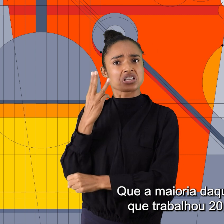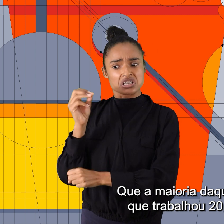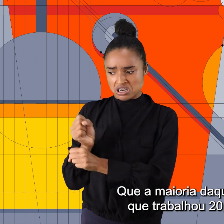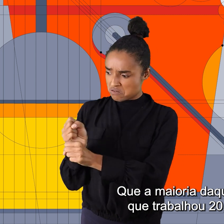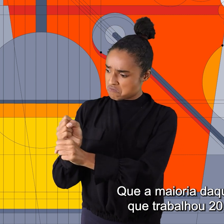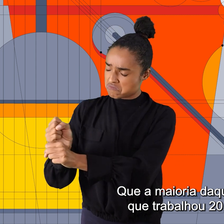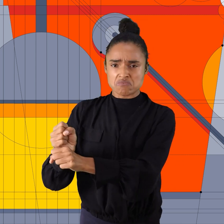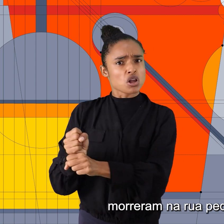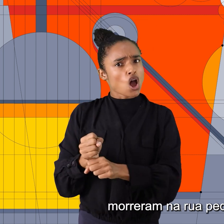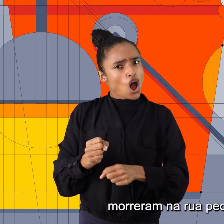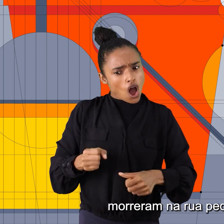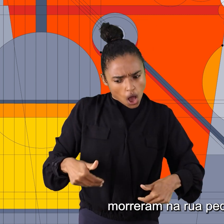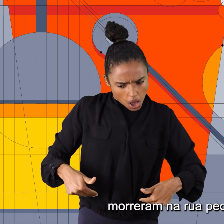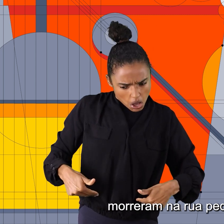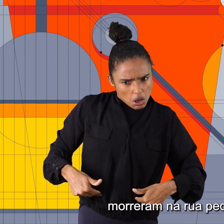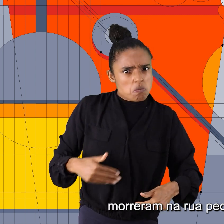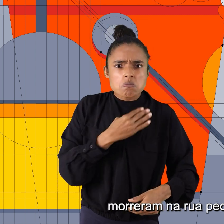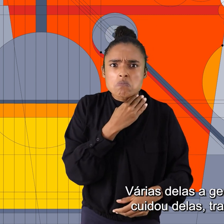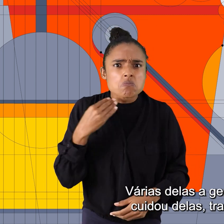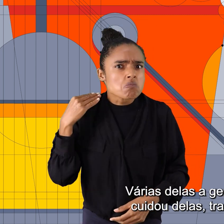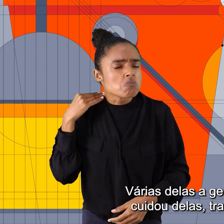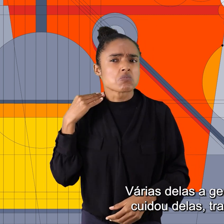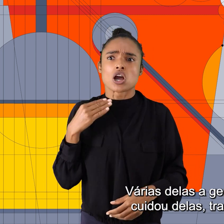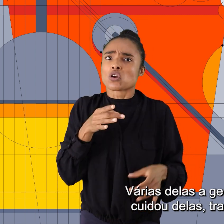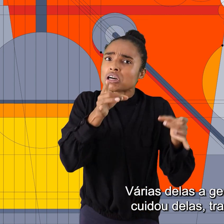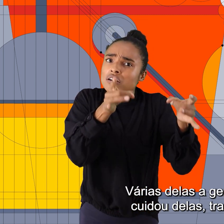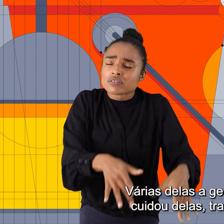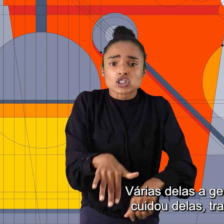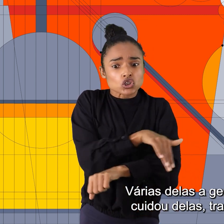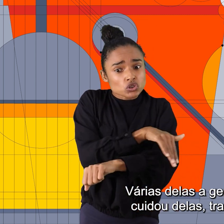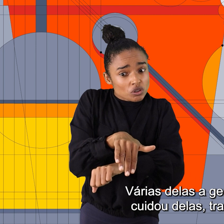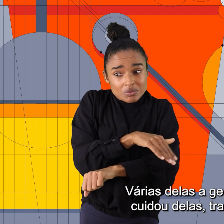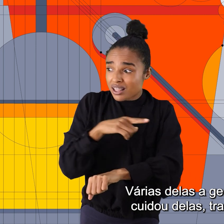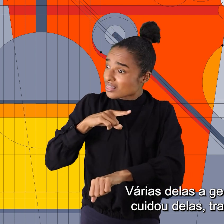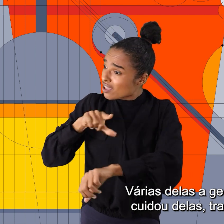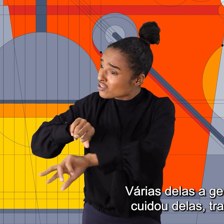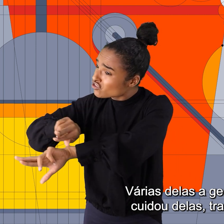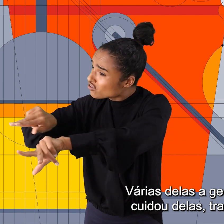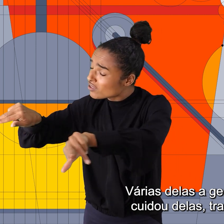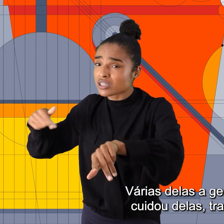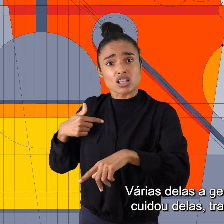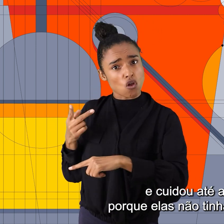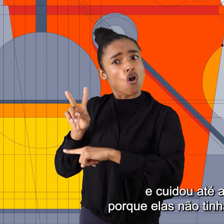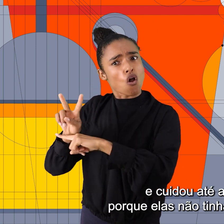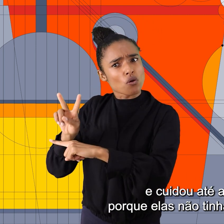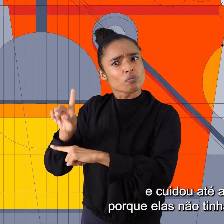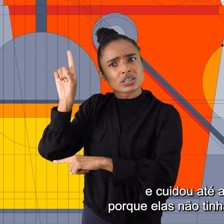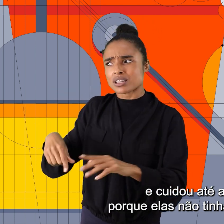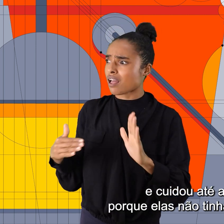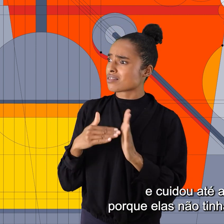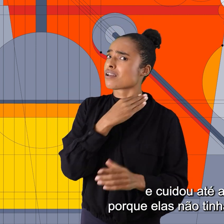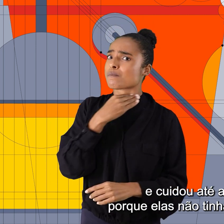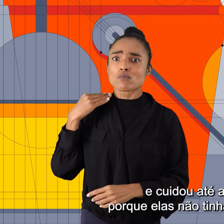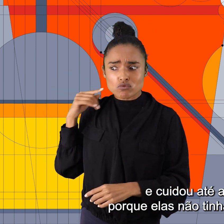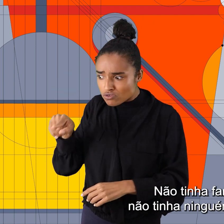trabalhou 20, 30 anos, morreram na rua pedindo esmola. Várias delas a gente cuidou delas e tratou delas e cuidou até a morte,